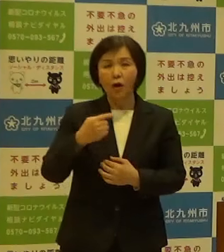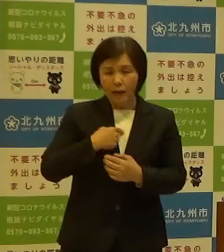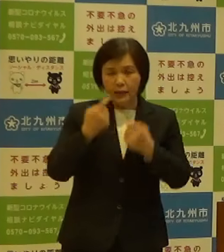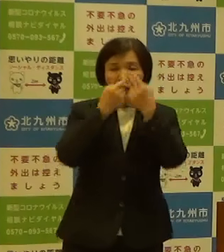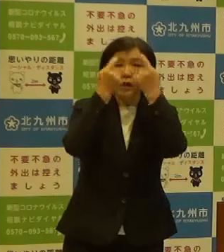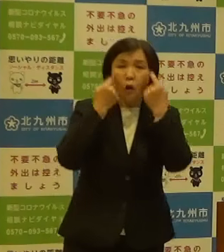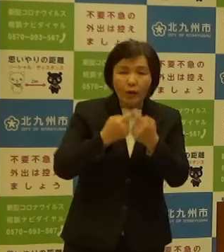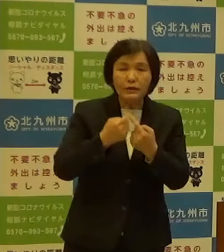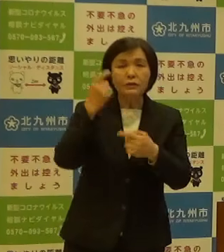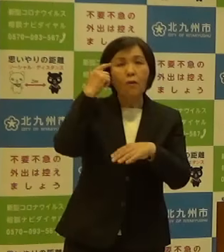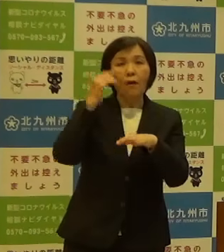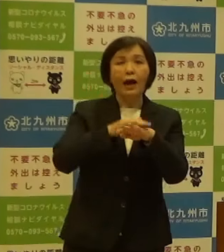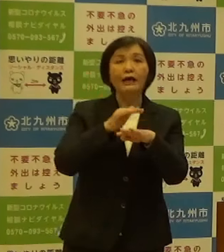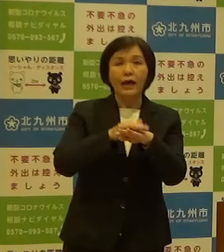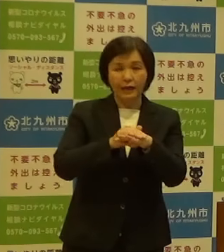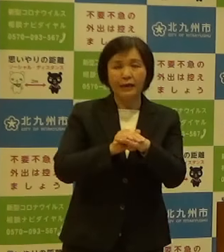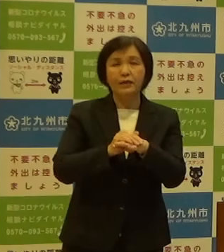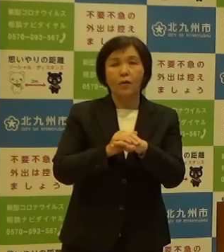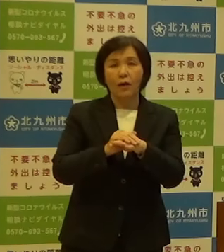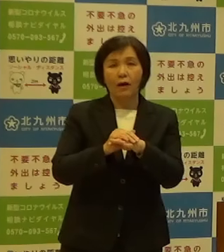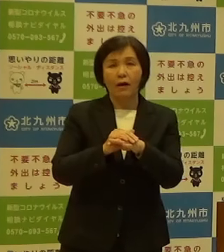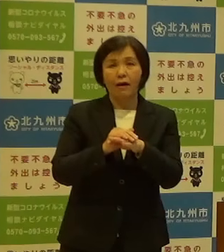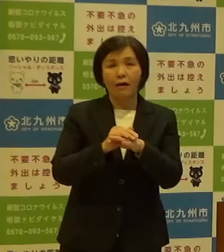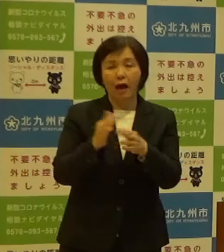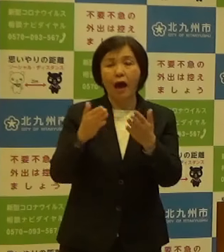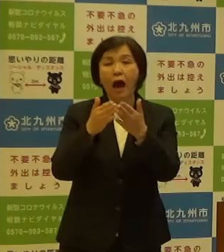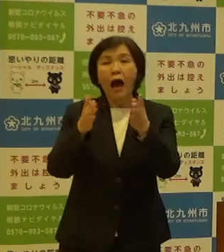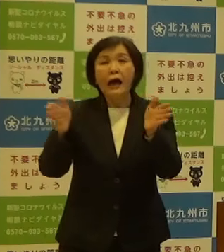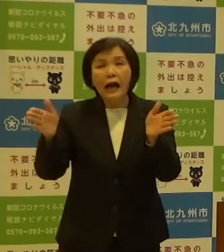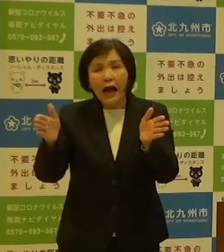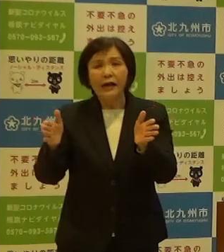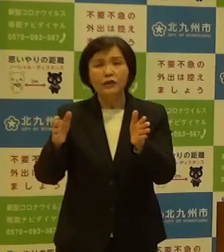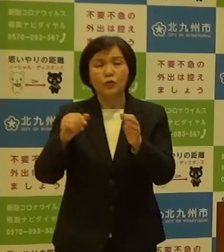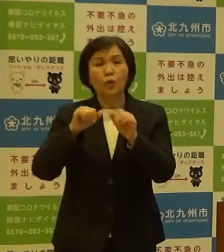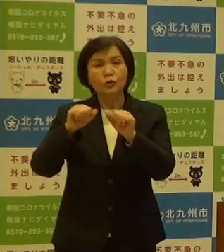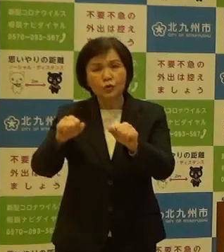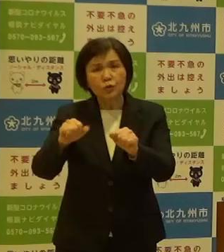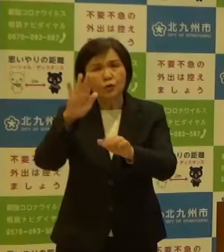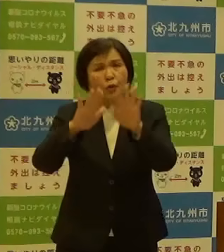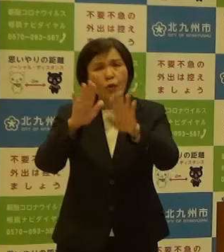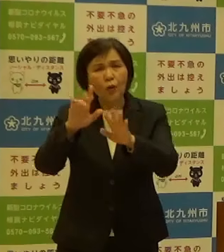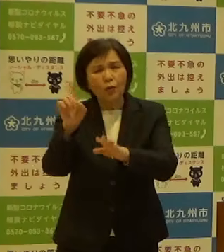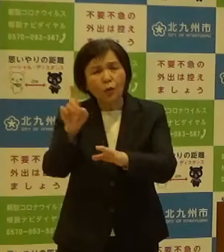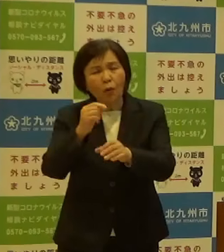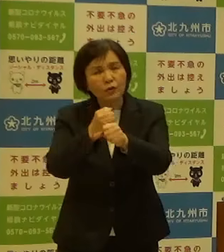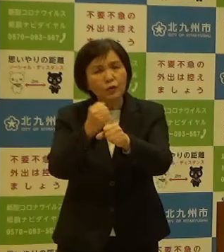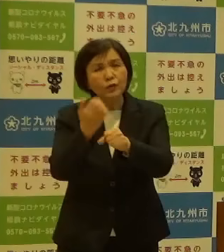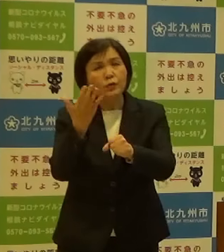ては解除ができるような状況をいかにして作っていくかというふうに思っ